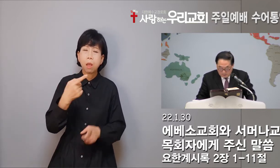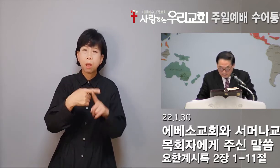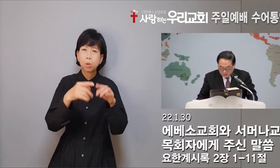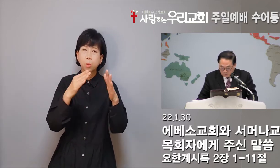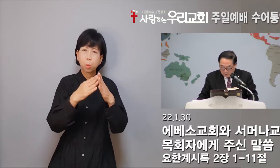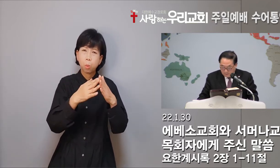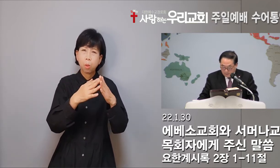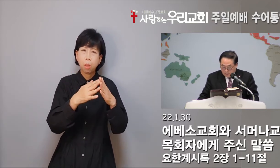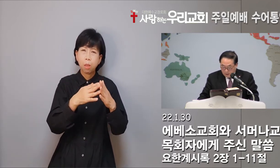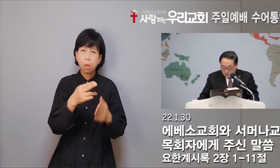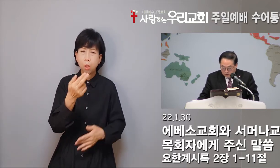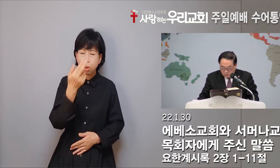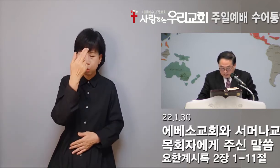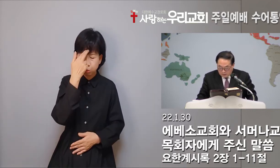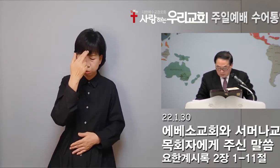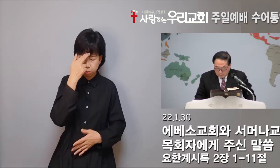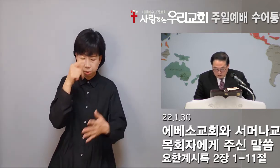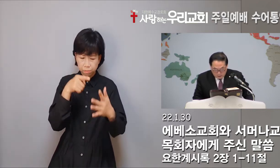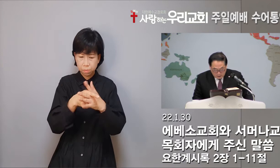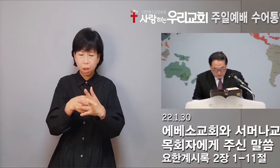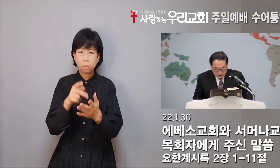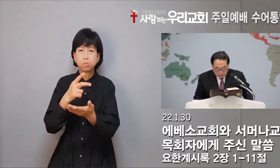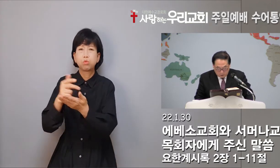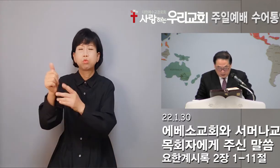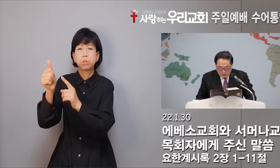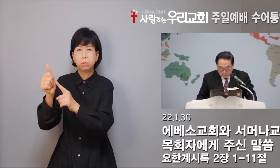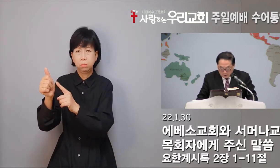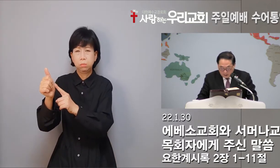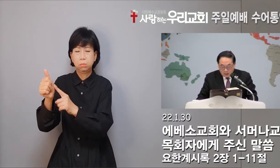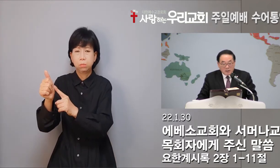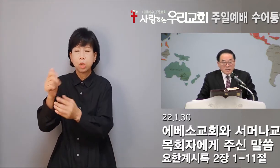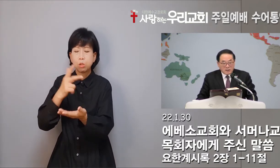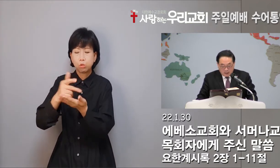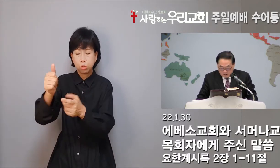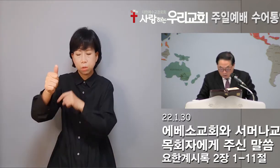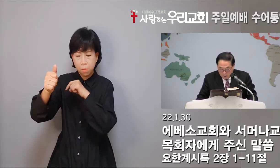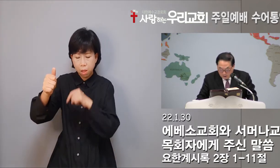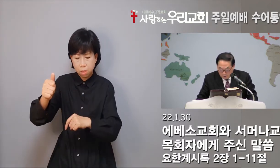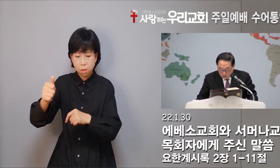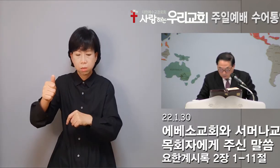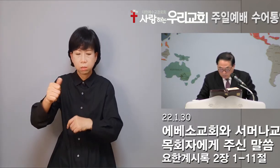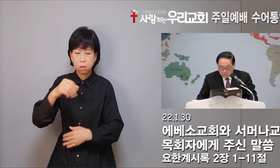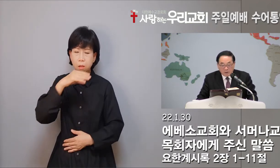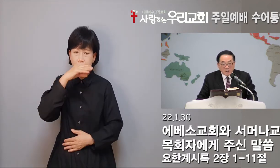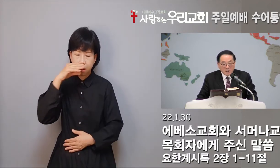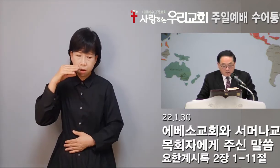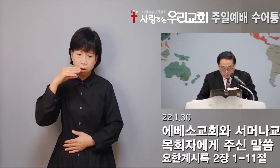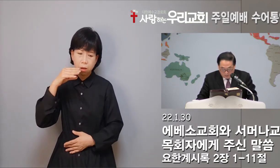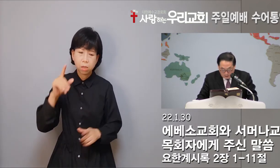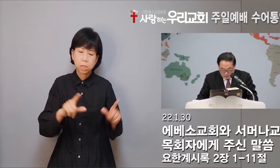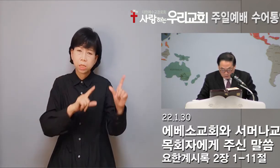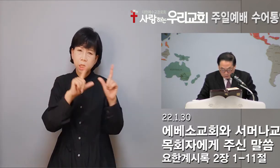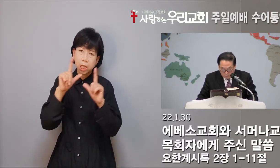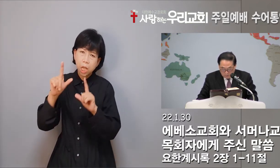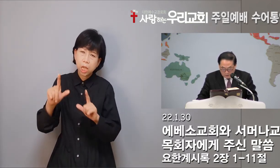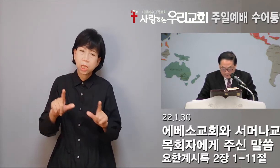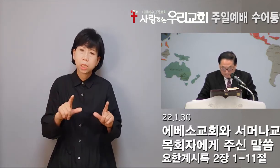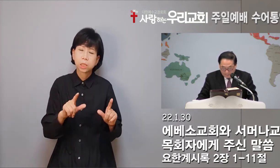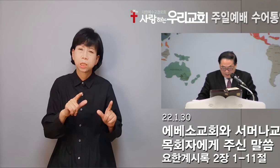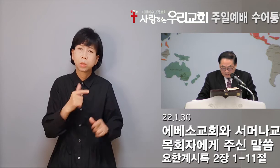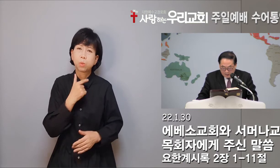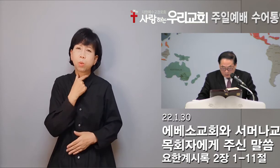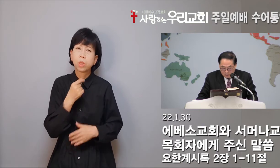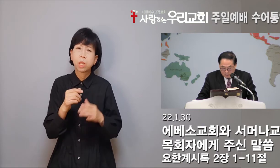아셨다고 말씀하셨습니다. 주 안에서 경건하게 살고자 하는 자는 이 세상에서 환난과 궁핍을 경험하게 될